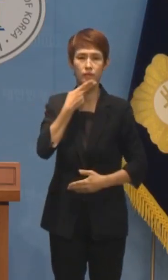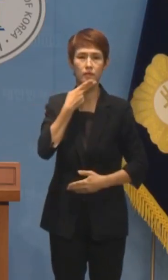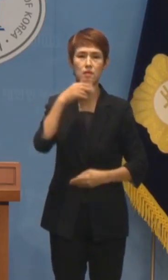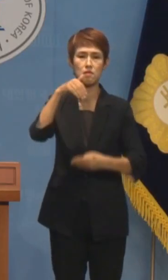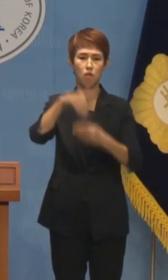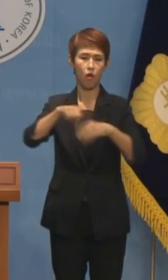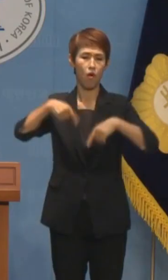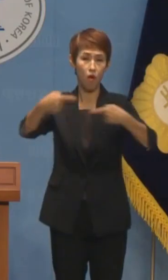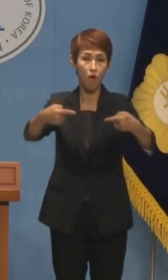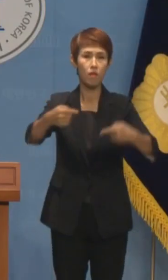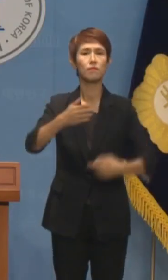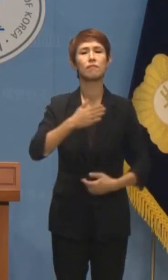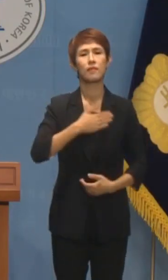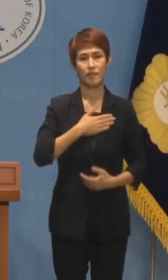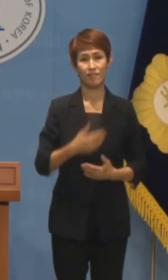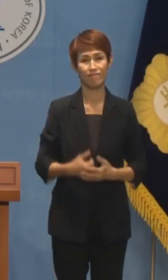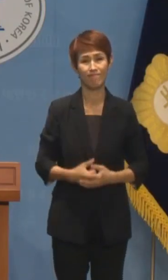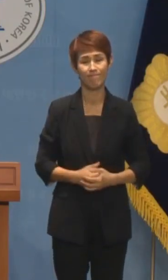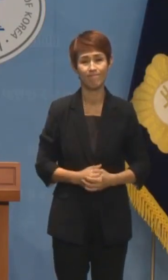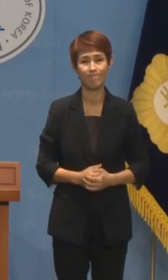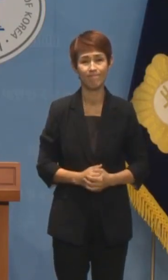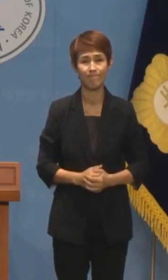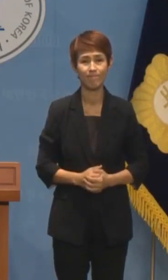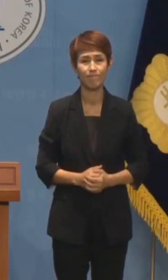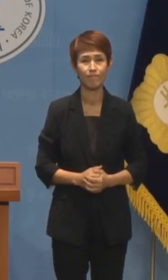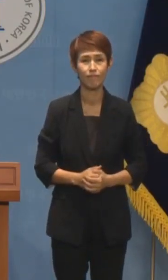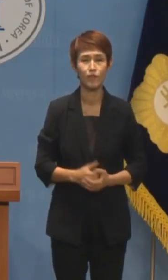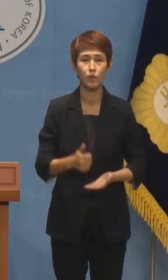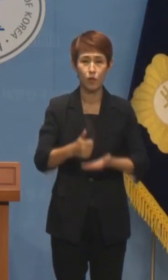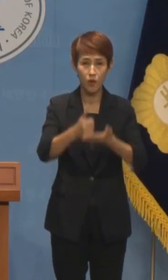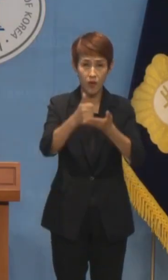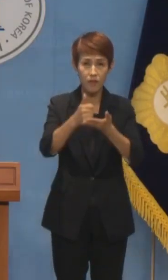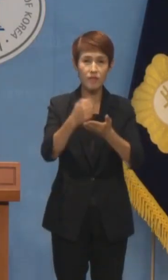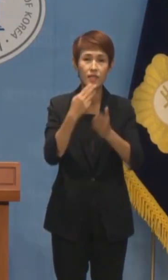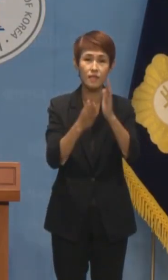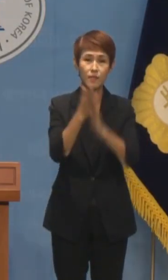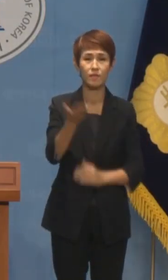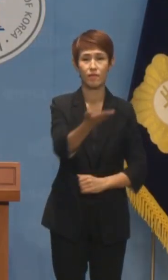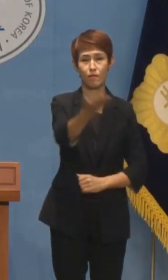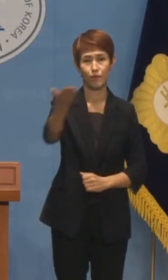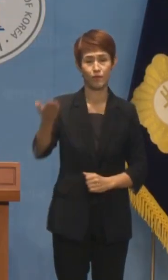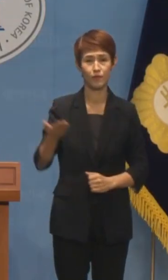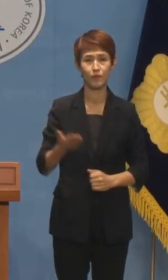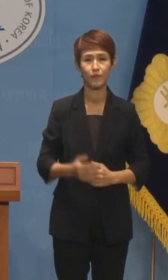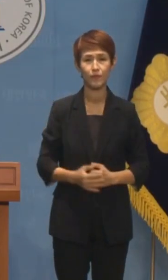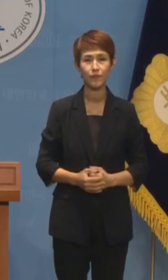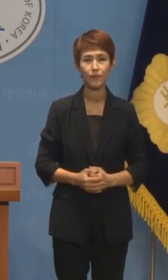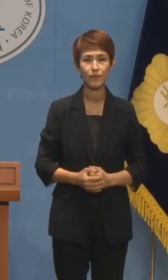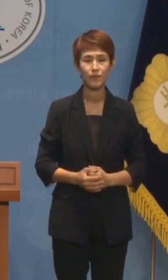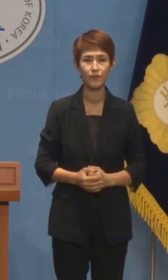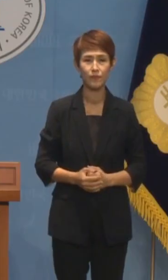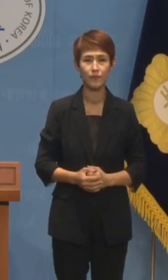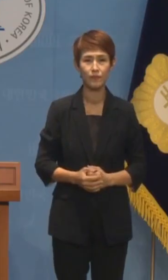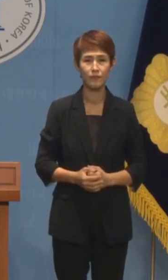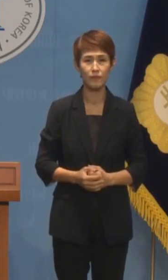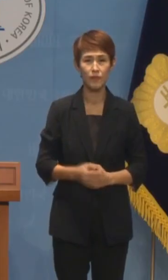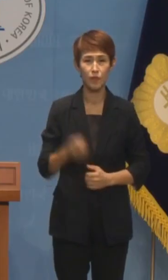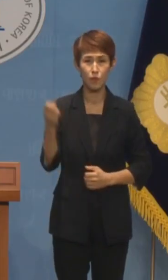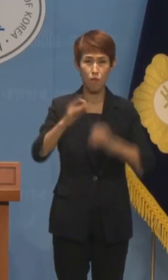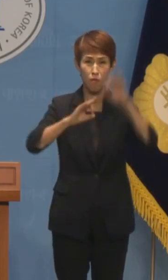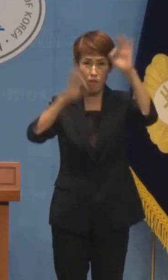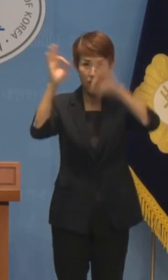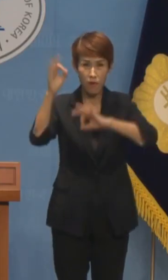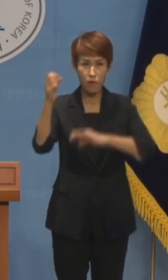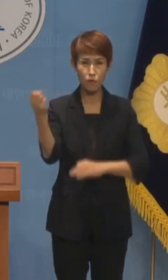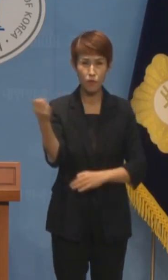임하는 홍재남이 있습니다. 존경하고 사랑하는 서울시민 여러분, 더 이상 이런 가오를 반복할 수